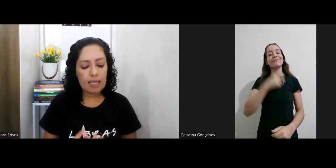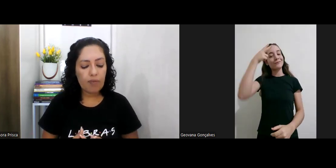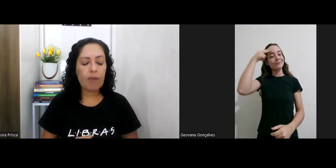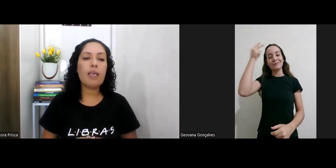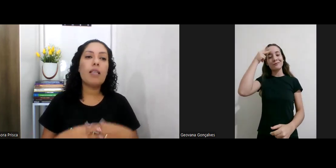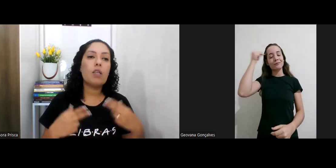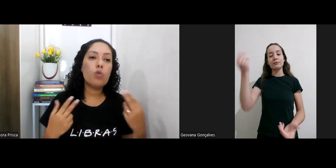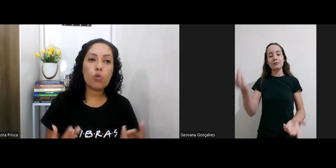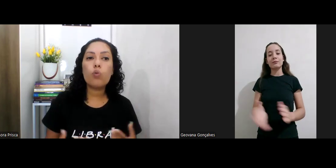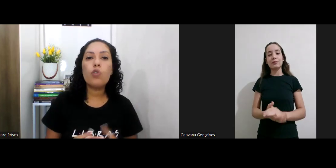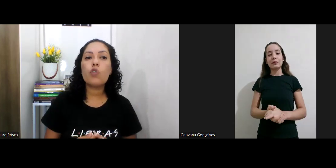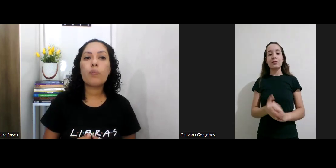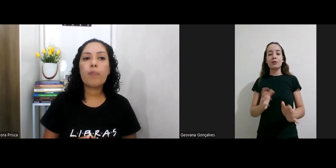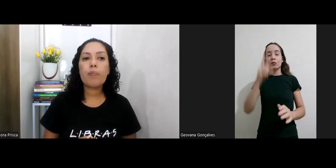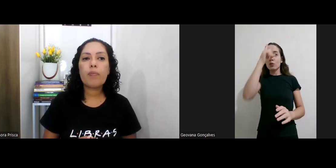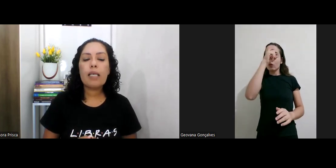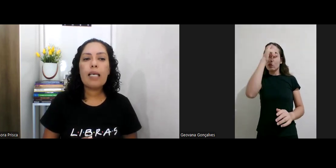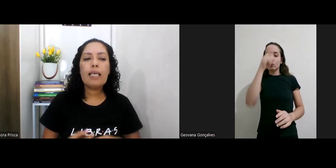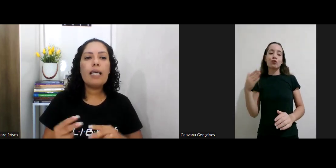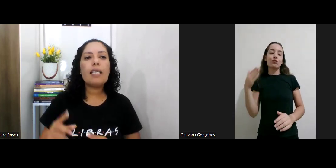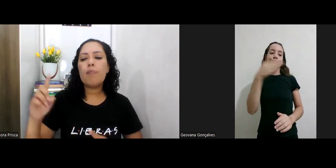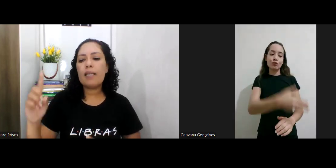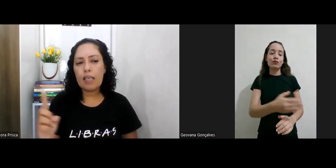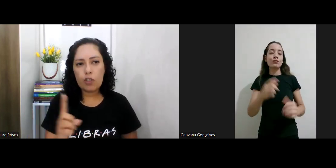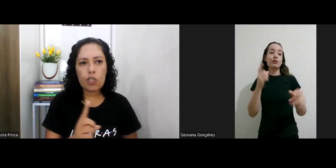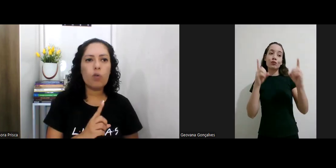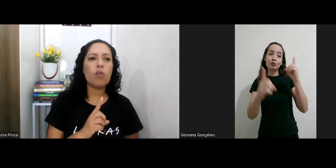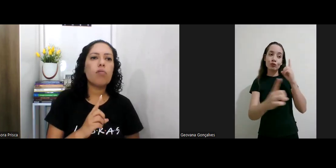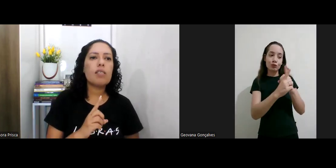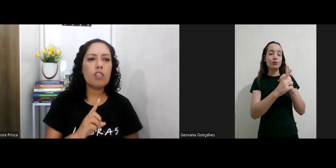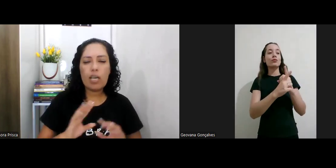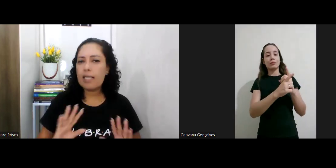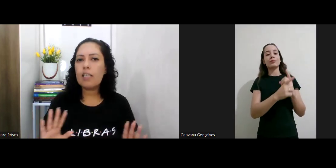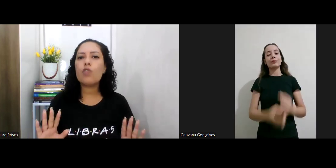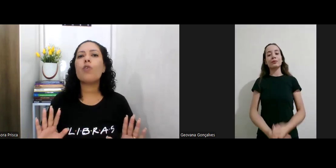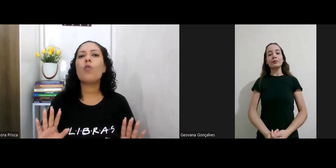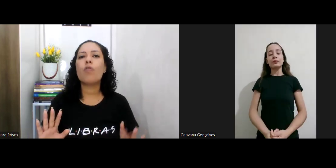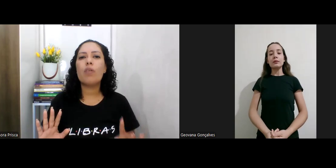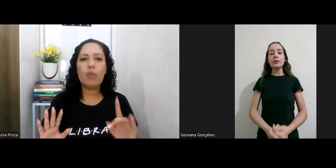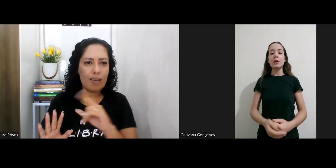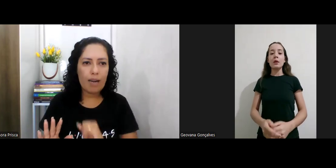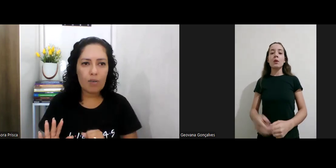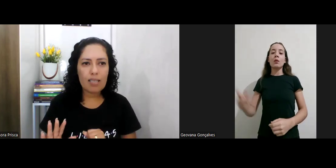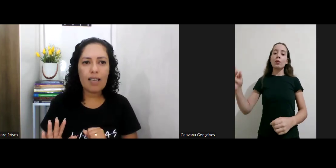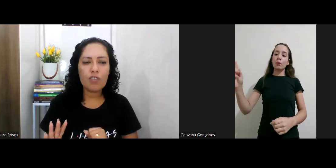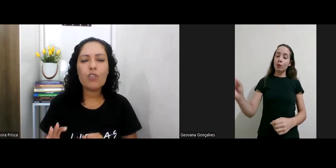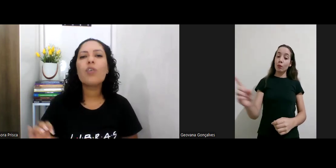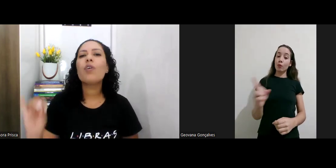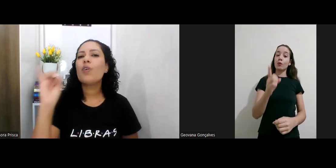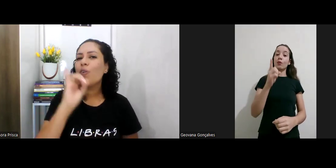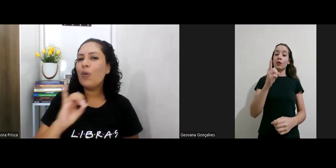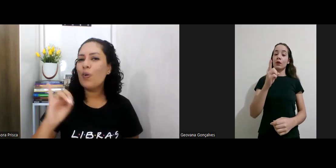nossa clínica da família, no SUS. E aí esse paciente chegou, você já se identificou. Vamos relembrar os